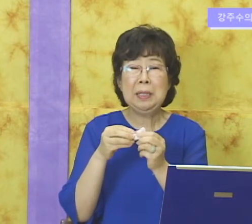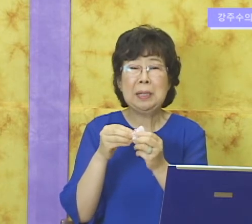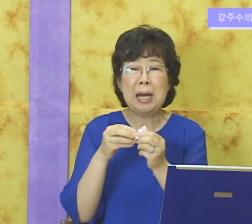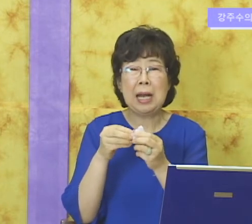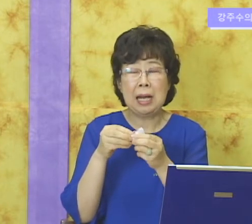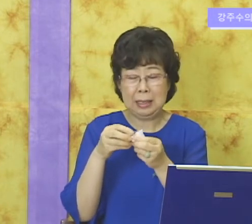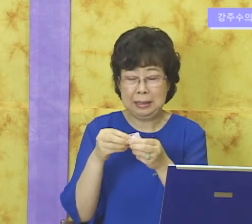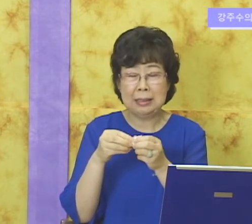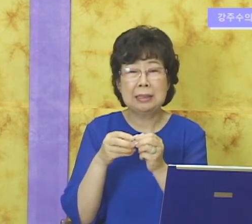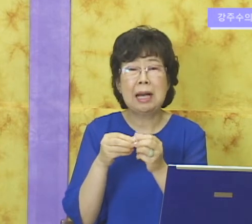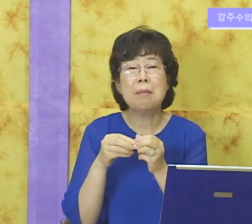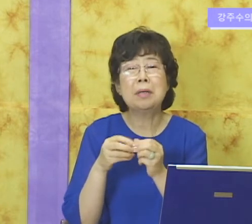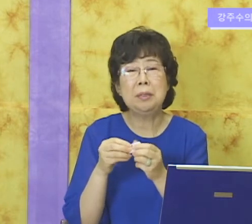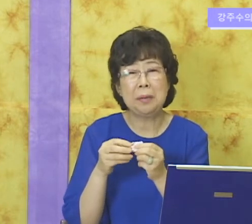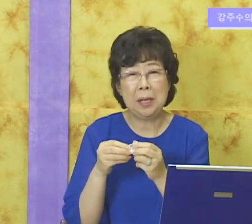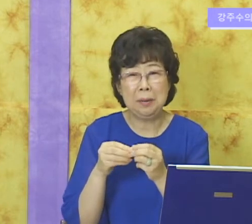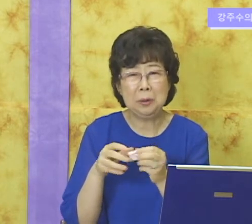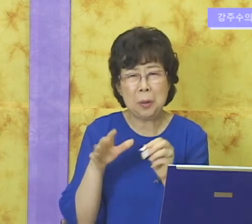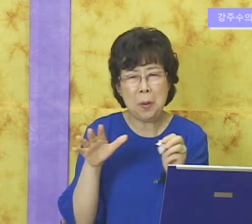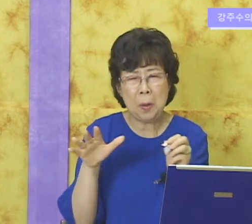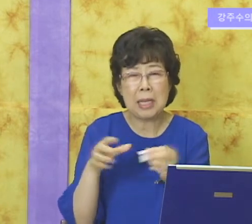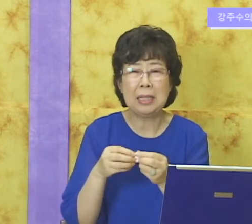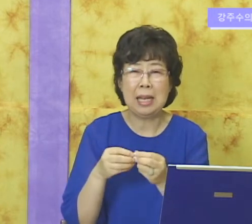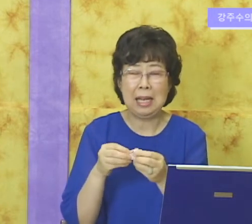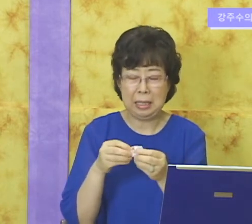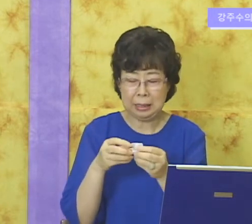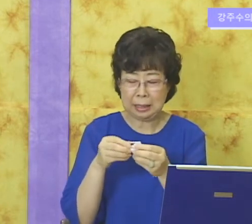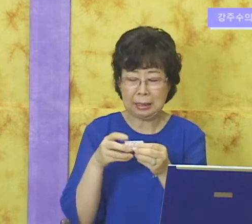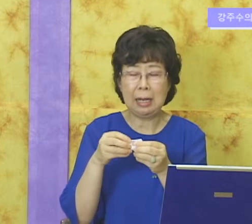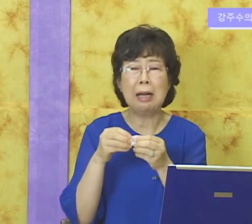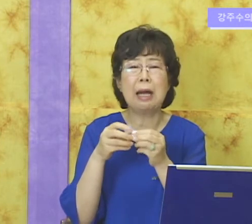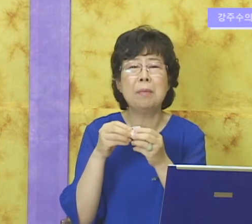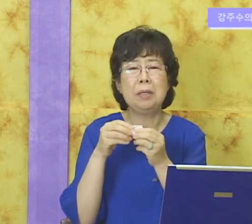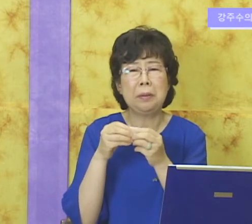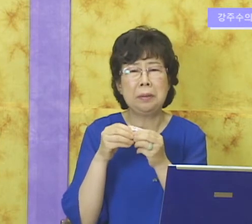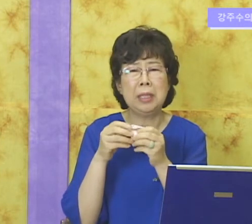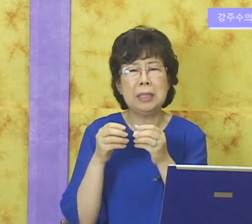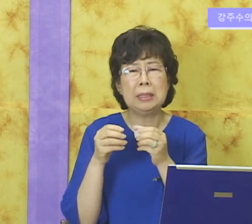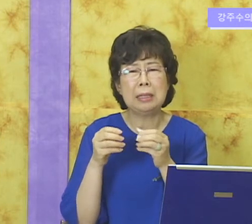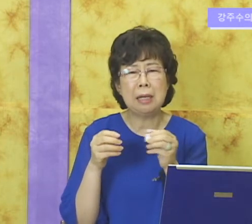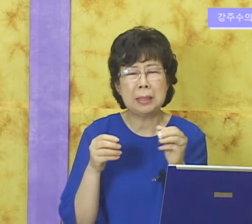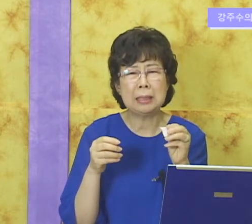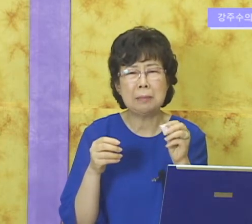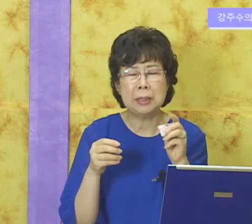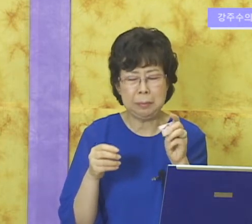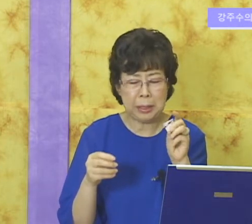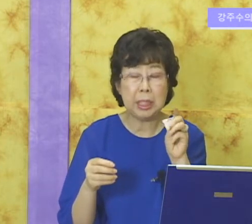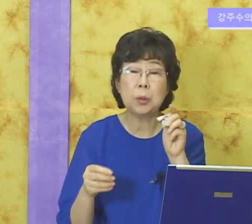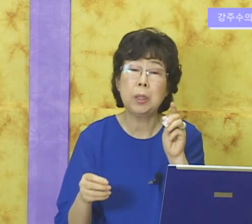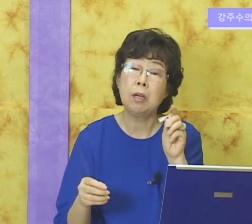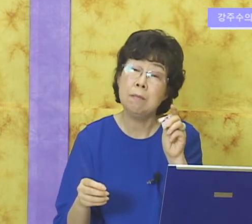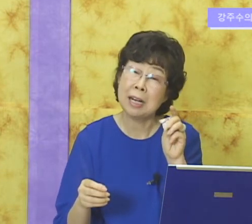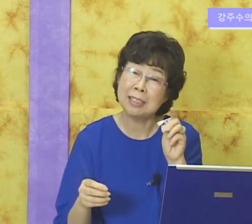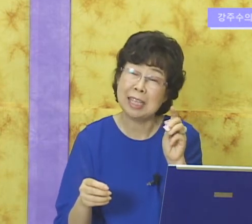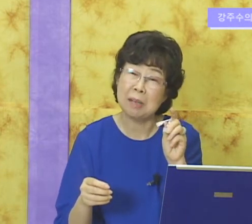이거 하나 까먹으려고 해도 조용할 때 이 사탕 하나 까먹으려고 해도 이 사탕 바삭바삭 이 비닐 소리 얼마나 크게